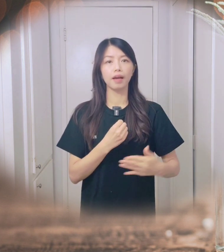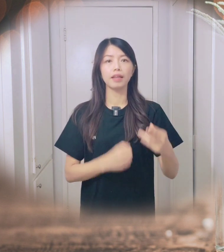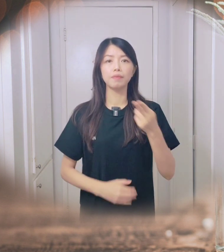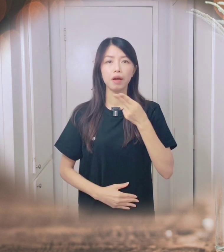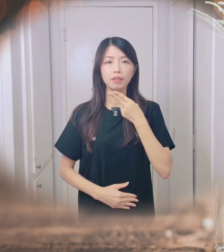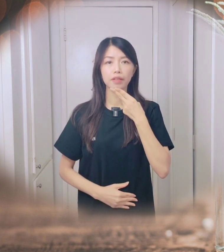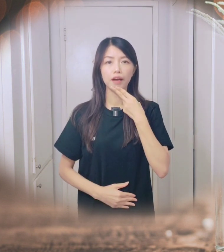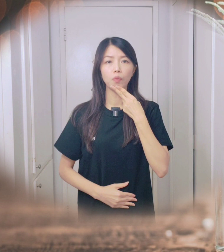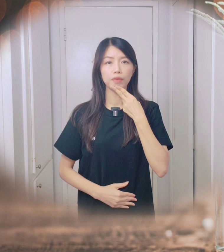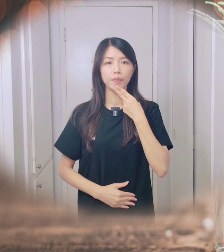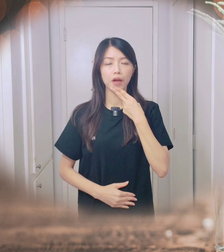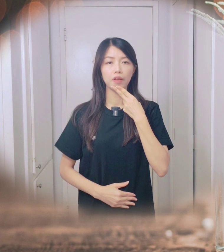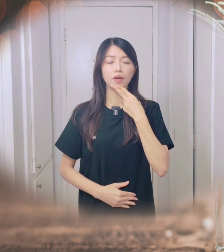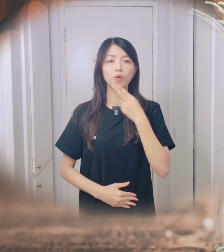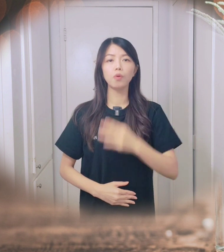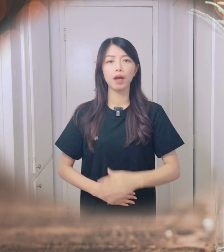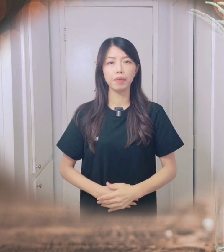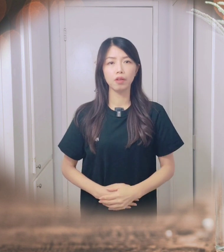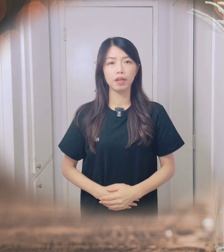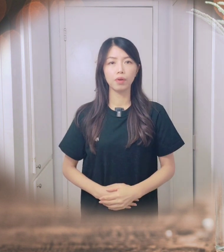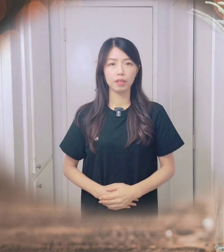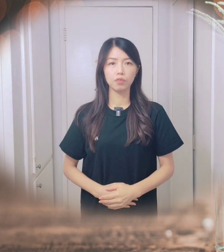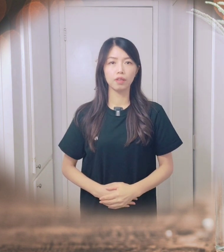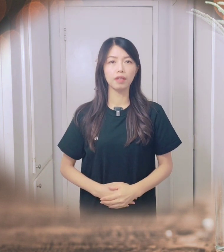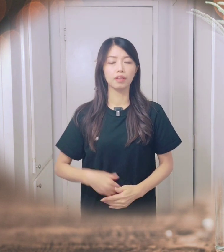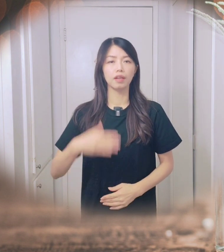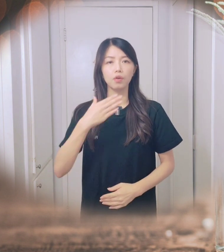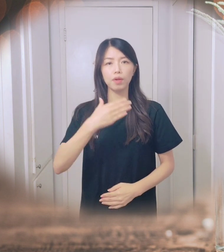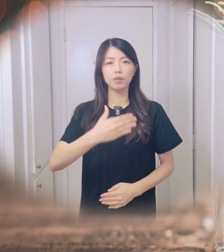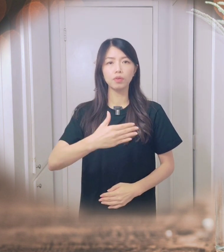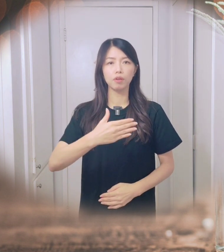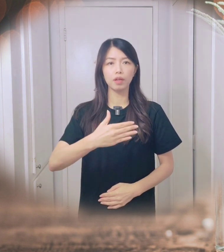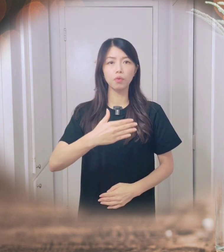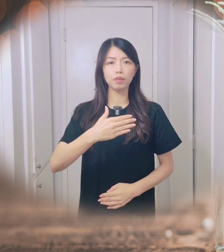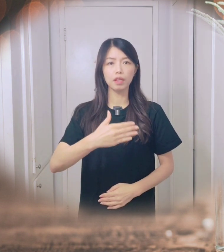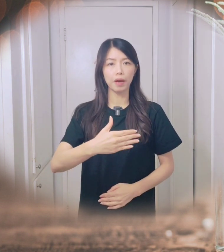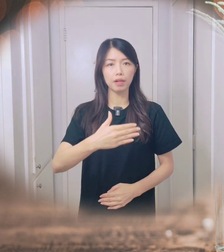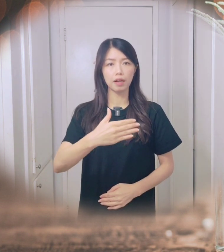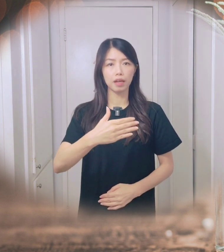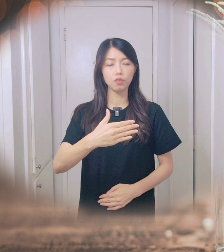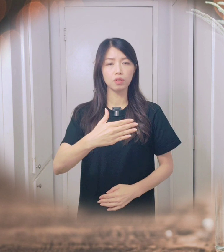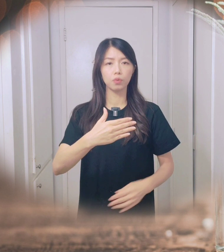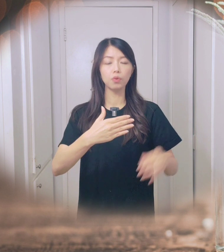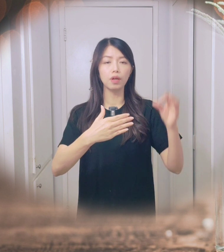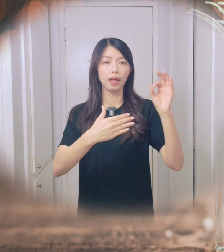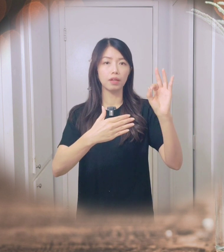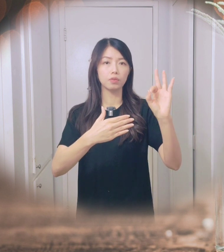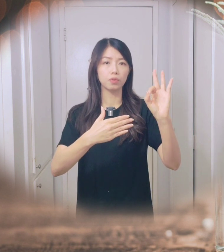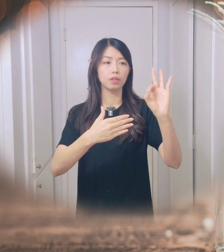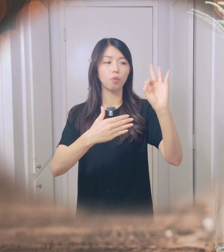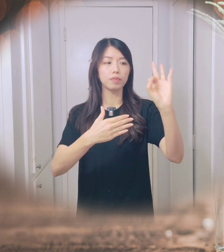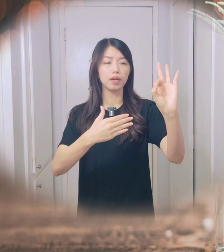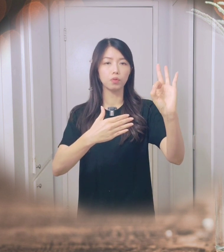은혜 아니면, 은혜가 없다면, 뭐뭐라면 이라고 한 뒤의 수어는 왼손은 이렇게 손등이 밖을 향하게 해주시고